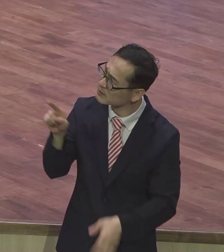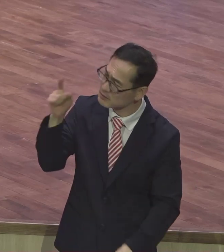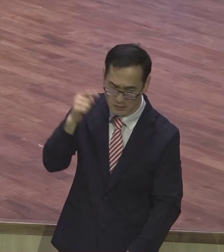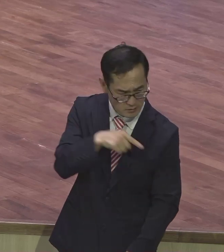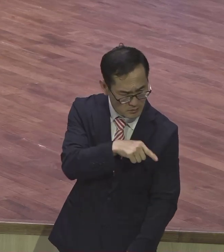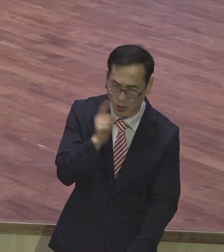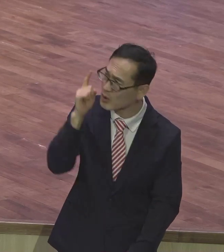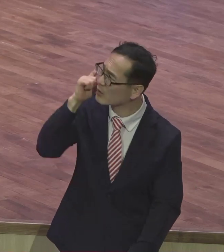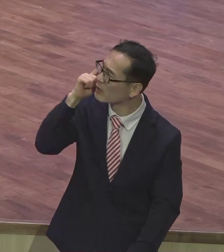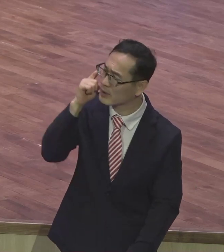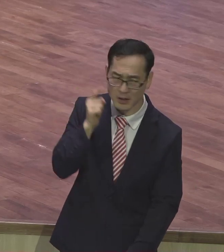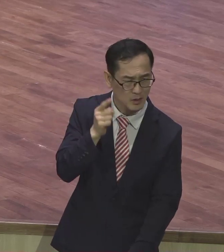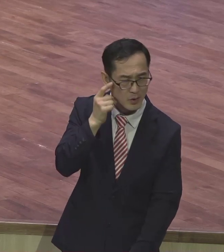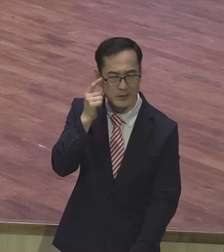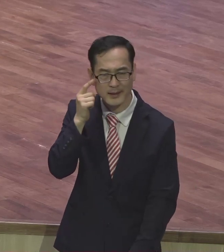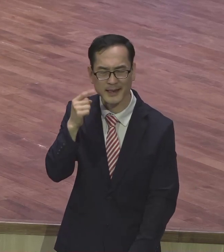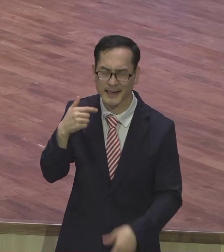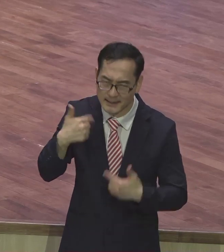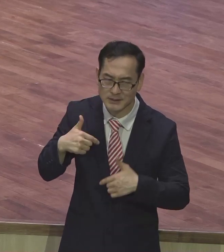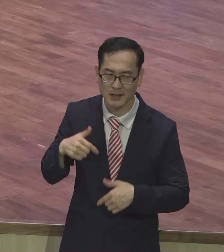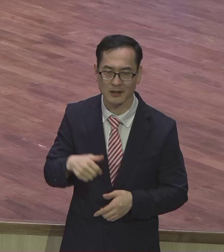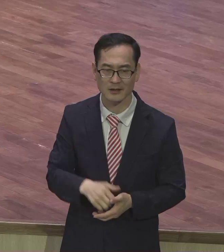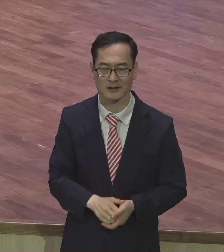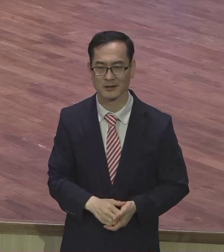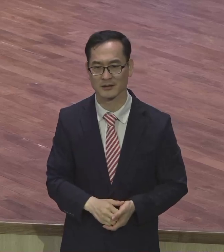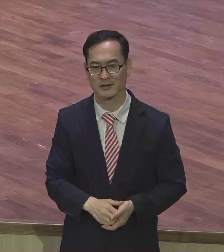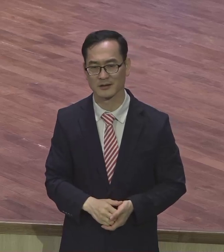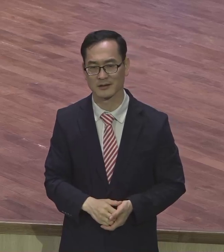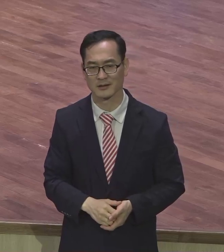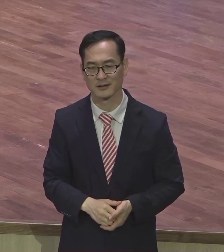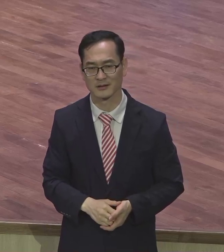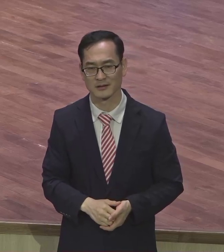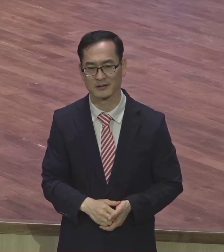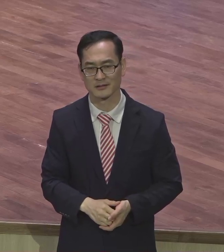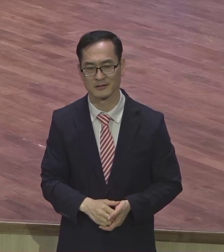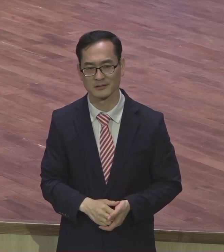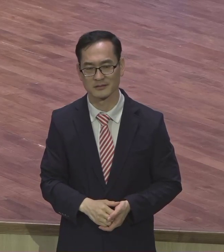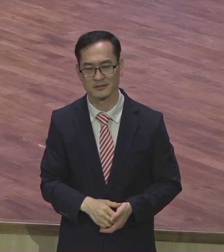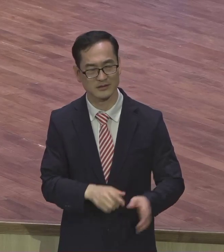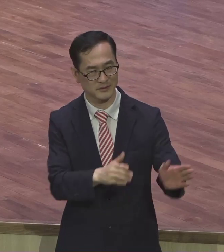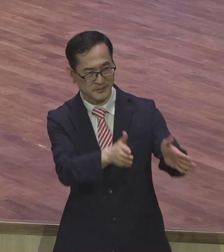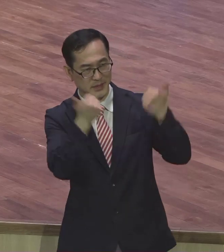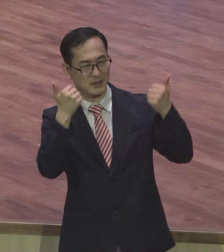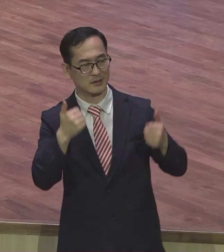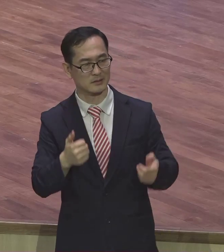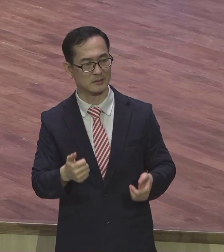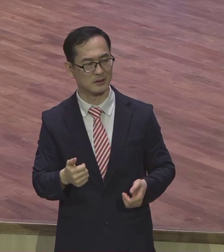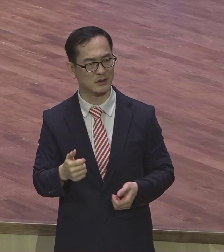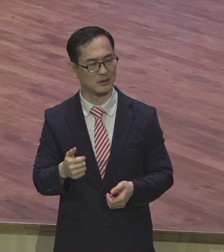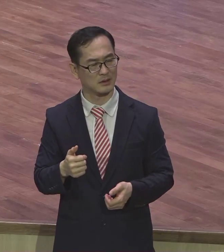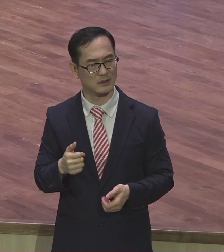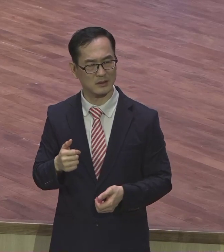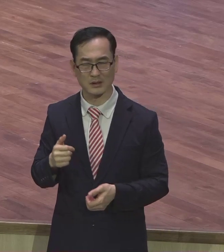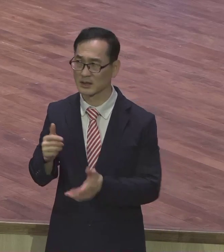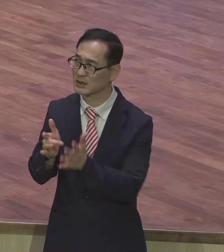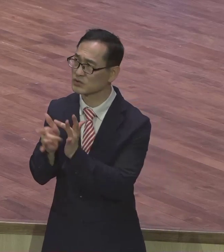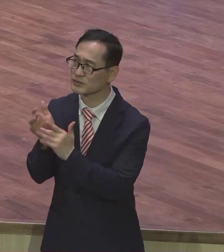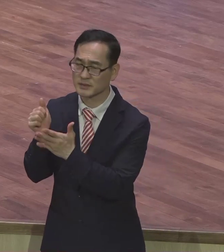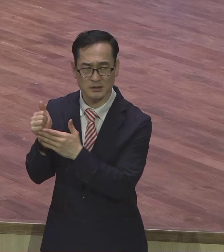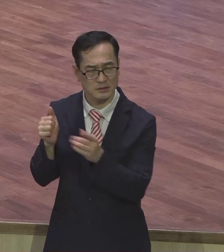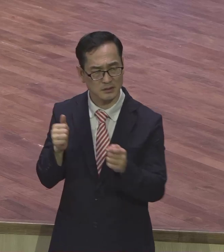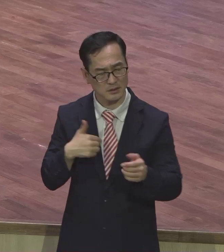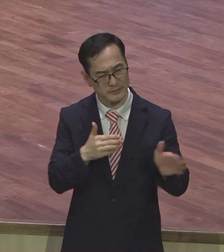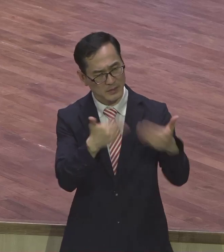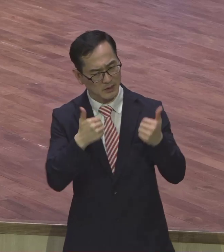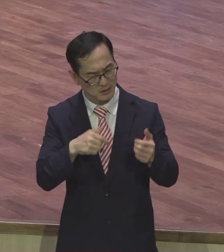아멘 안 그러면 저 인간이 뭐 기분 나빠서 완전히 하나님도 없고 성경도 없고 복음도 없고